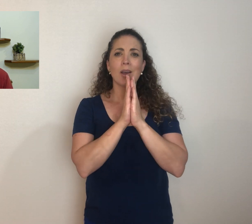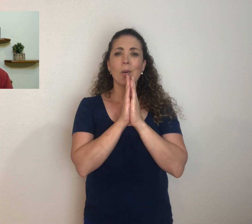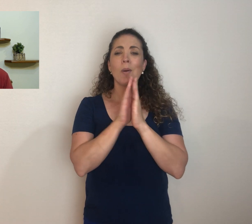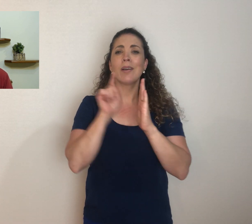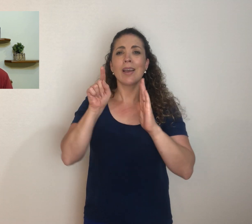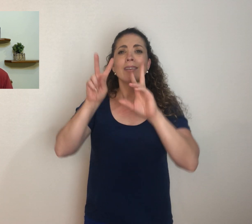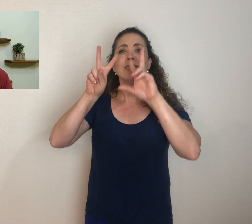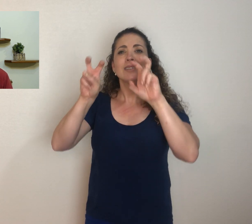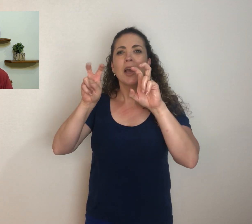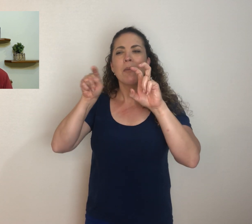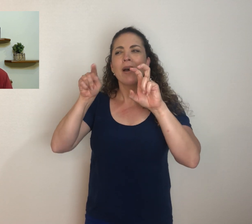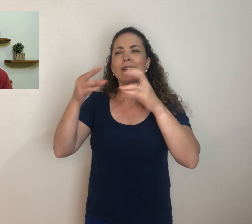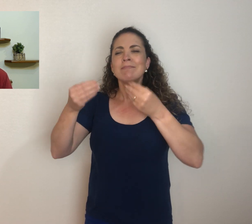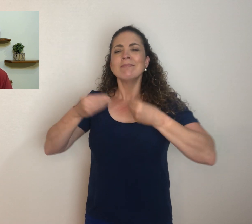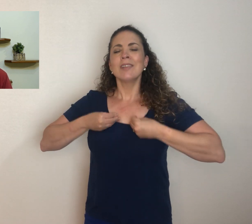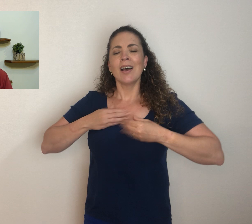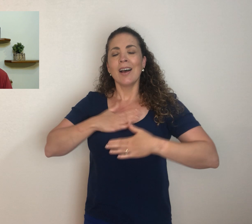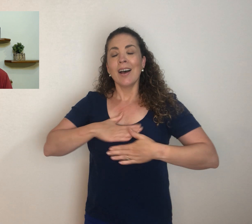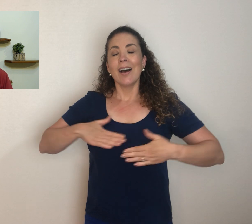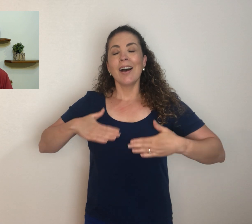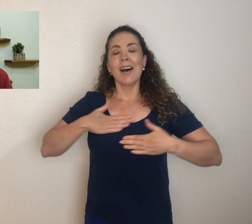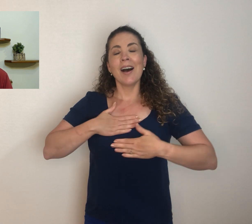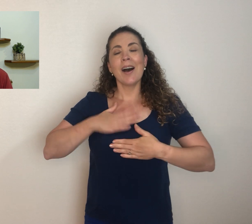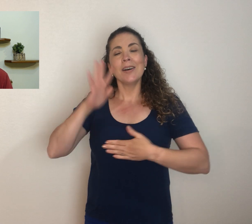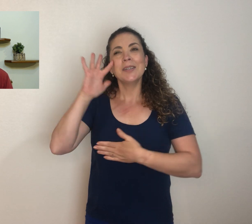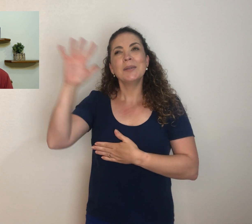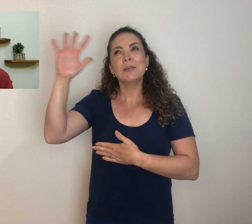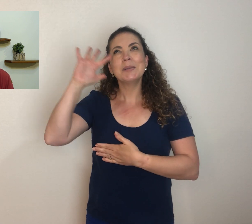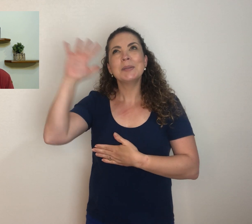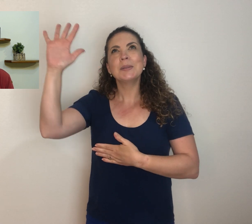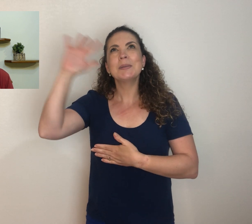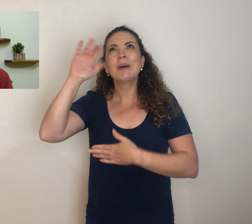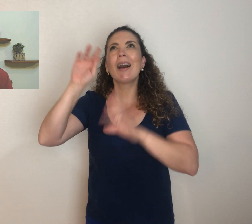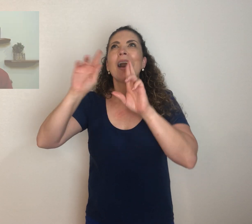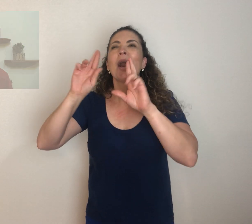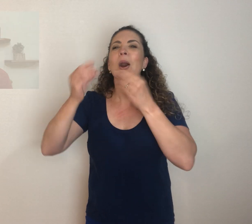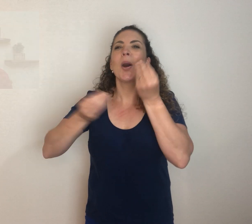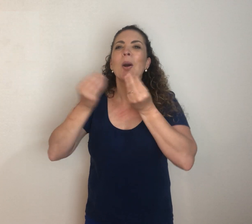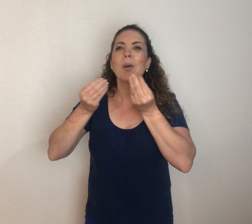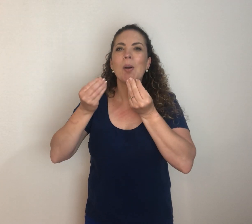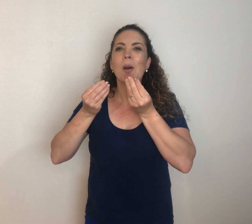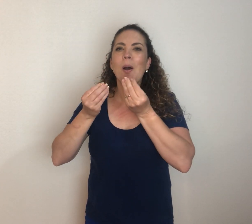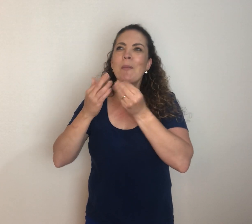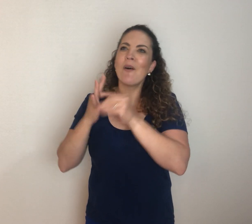com a expectativa de tudo que está preparado para aqueles que o amam.